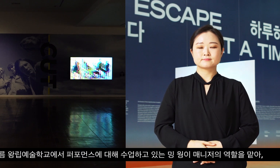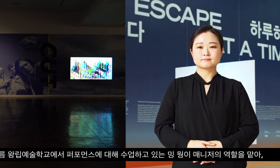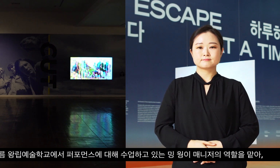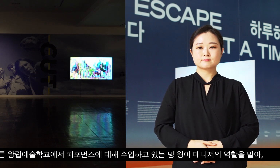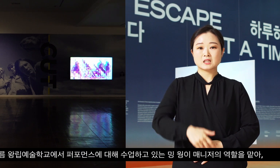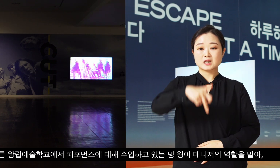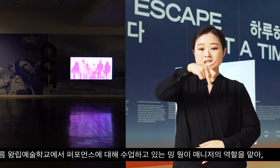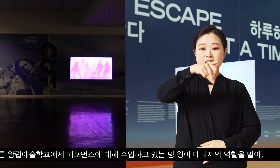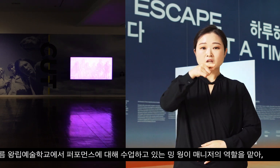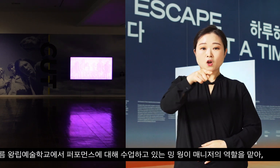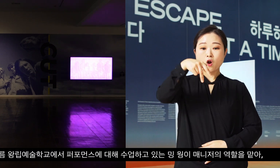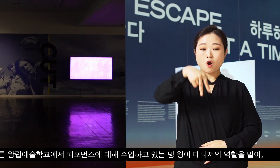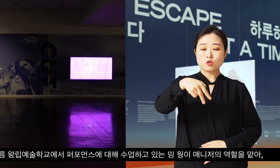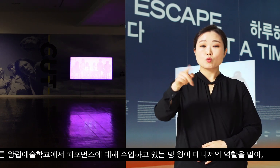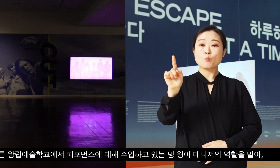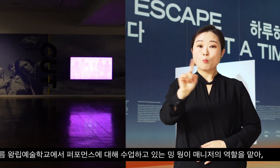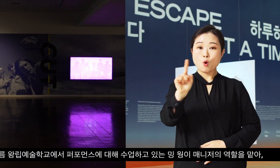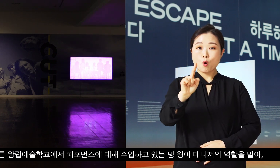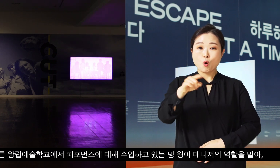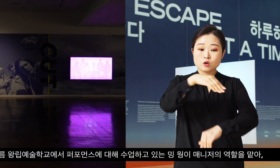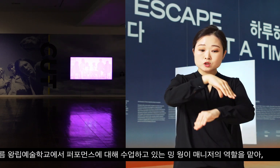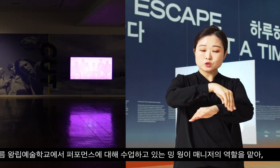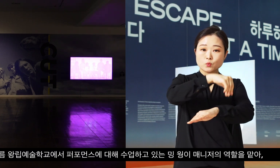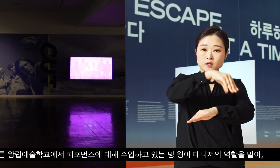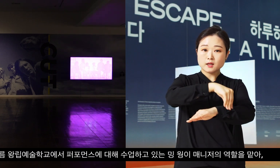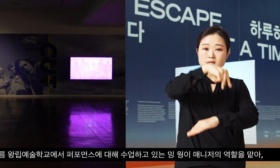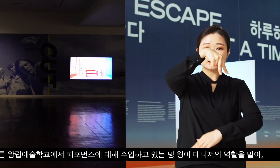컷은 스웨덴 스톡홀름 왕립예술학교에서